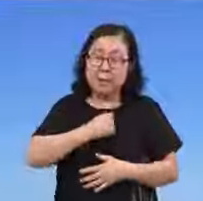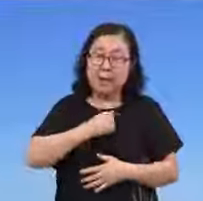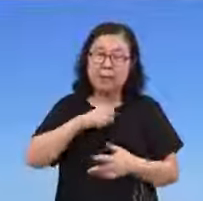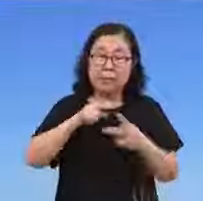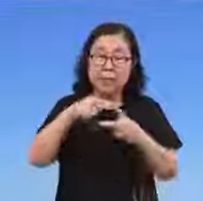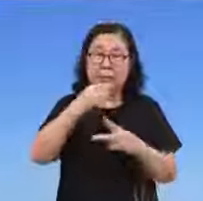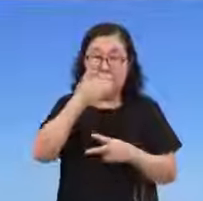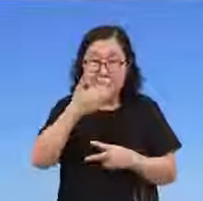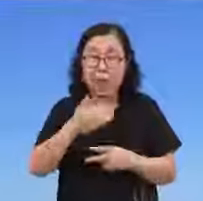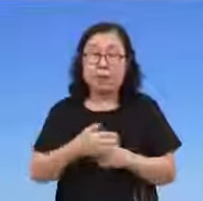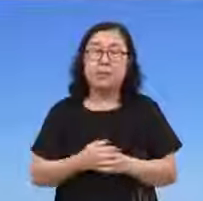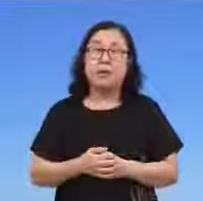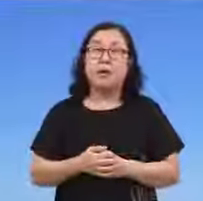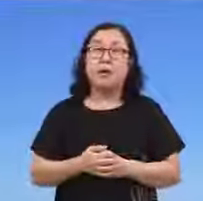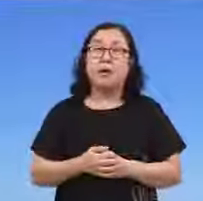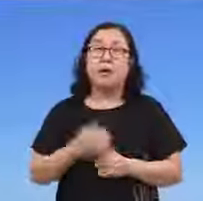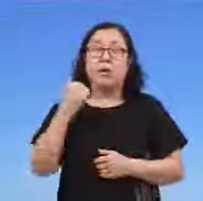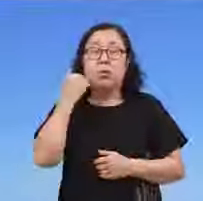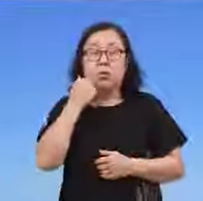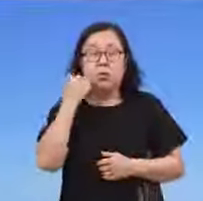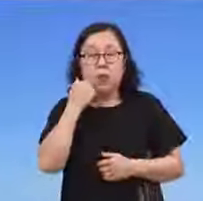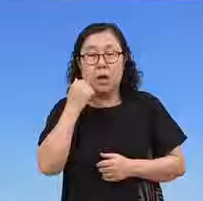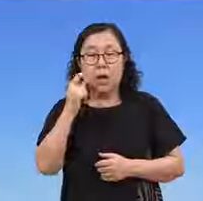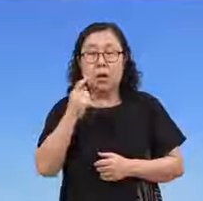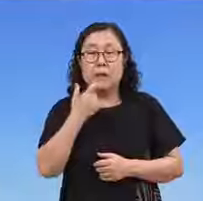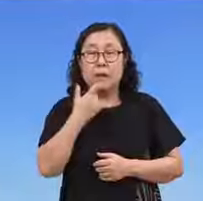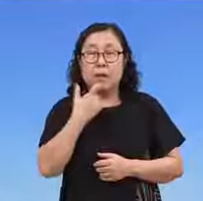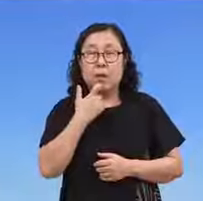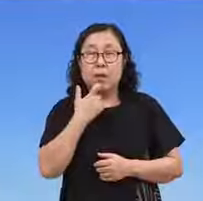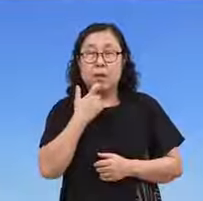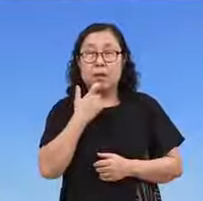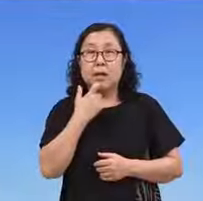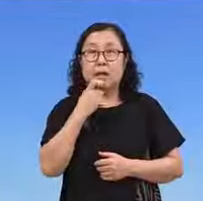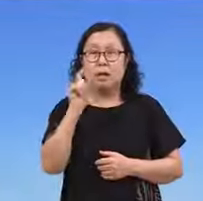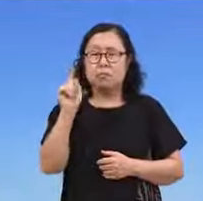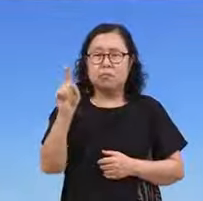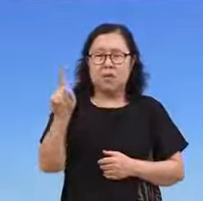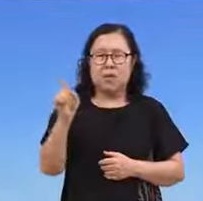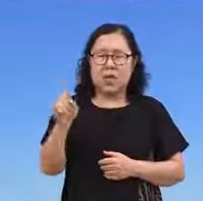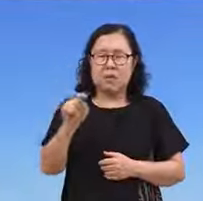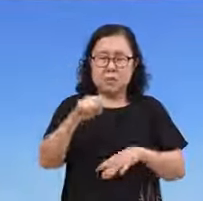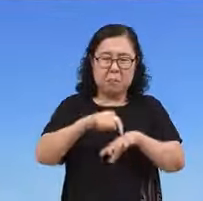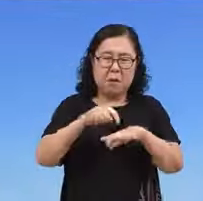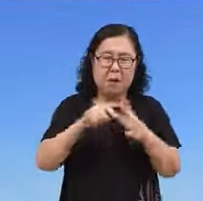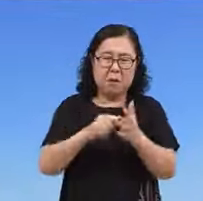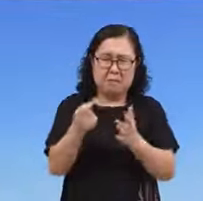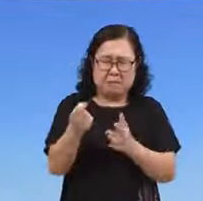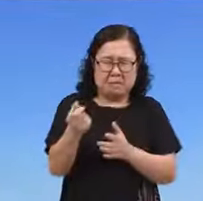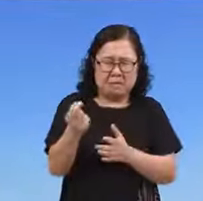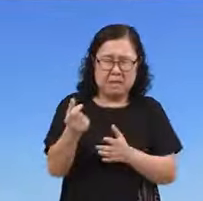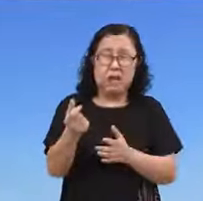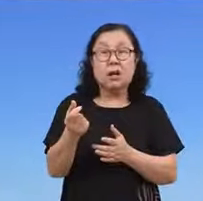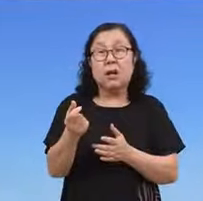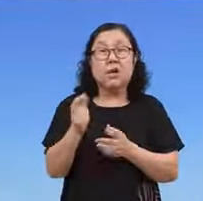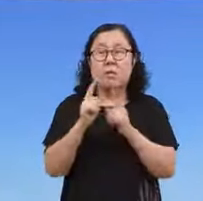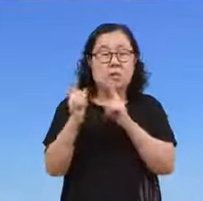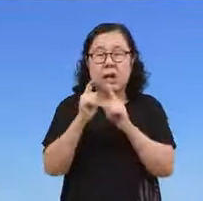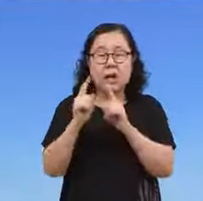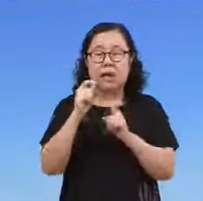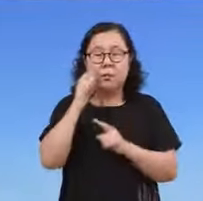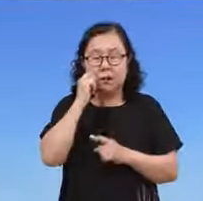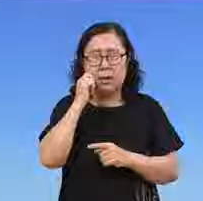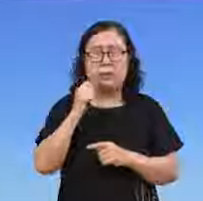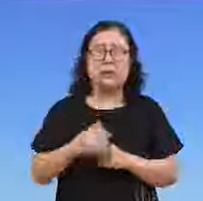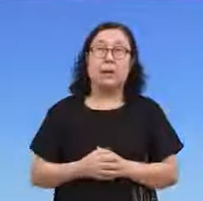답답함을 이해할 수 있는 거 아닙니까? 누가 이런 두려움에 빠진 야곱을 보고 하여튼 저 사람은 소심하다고 그것 갖고 저러냐고